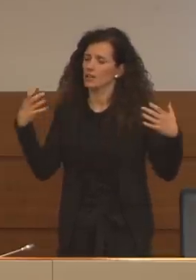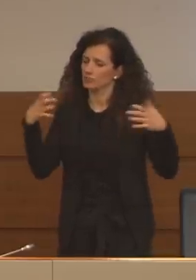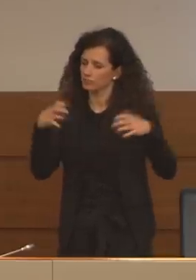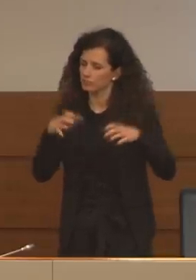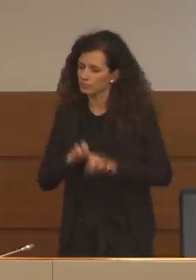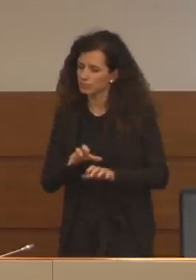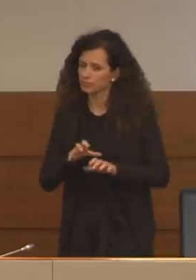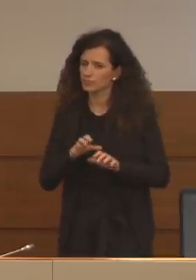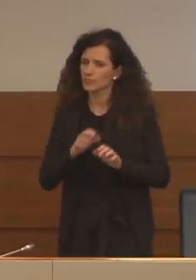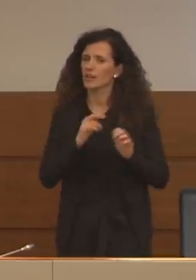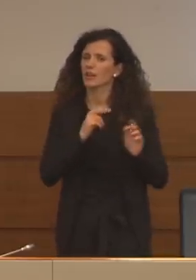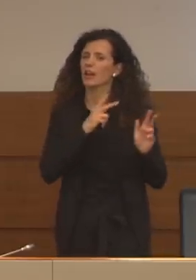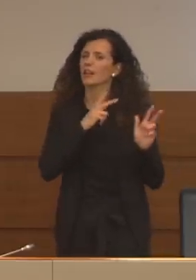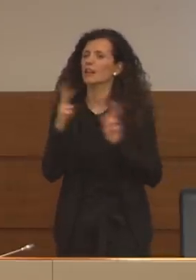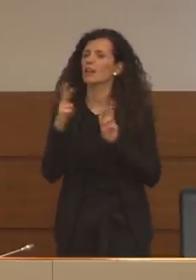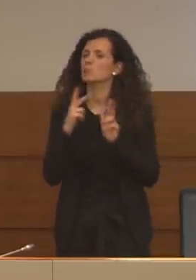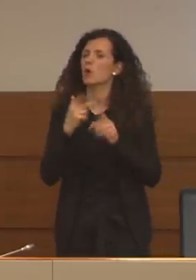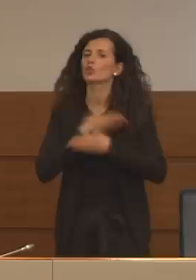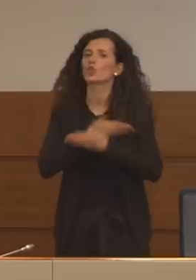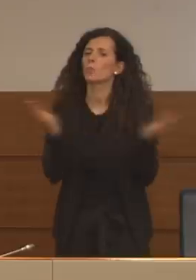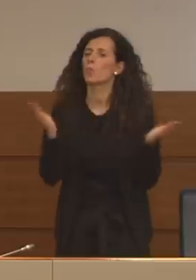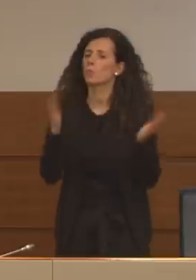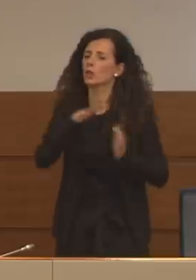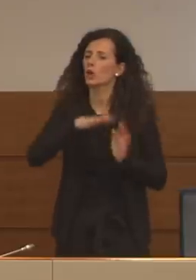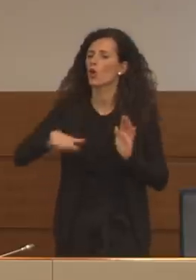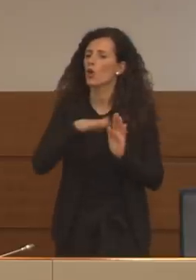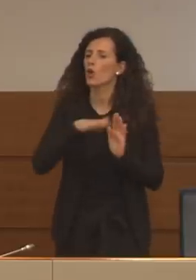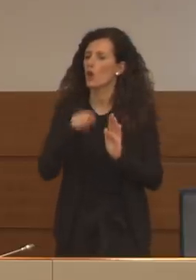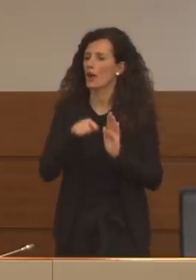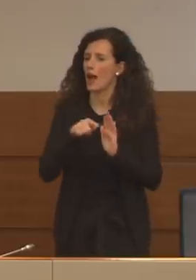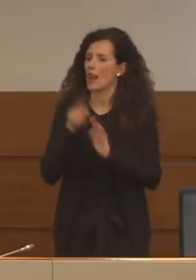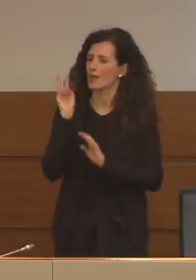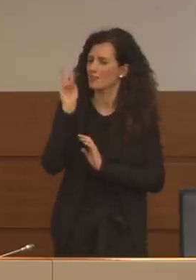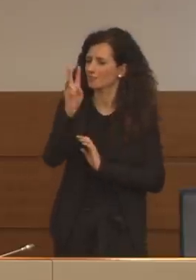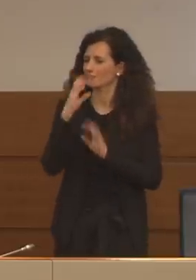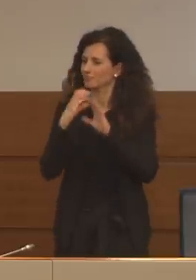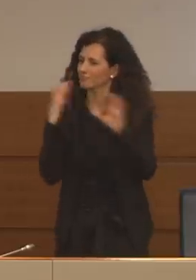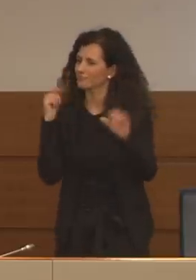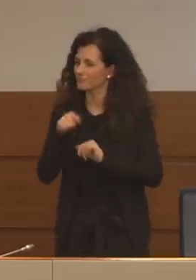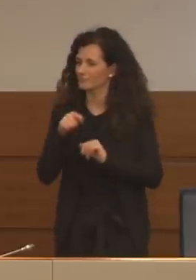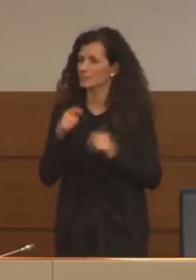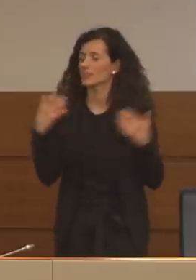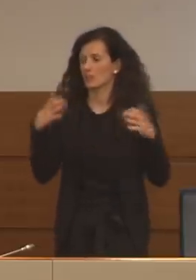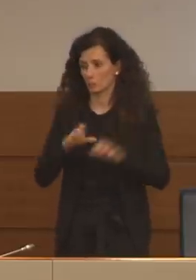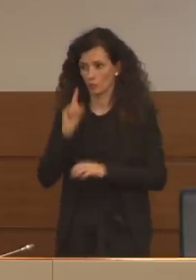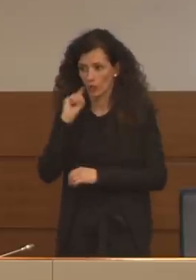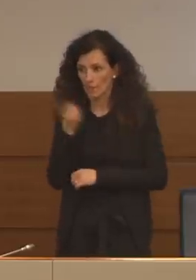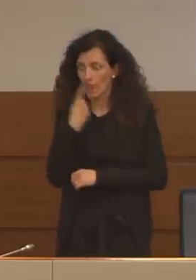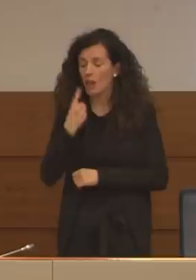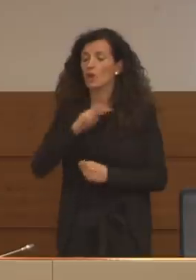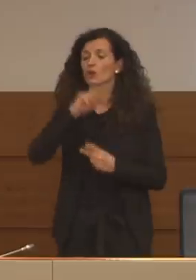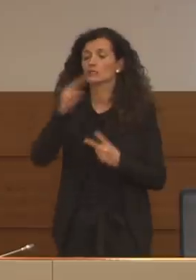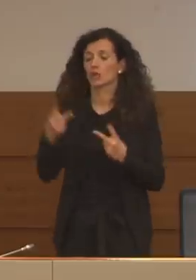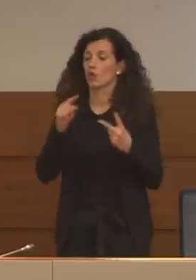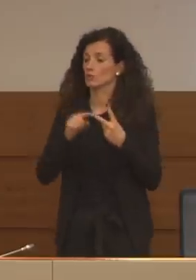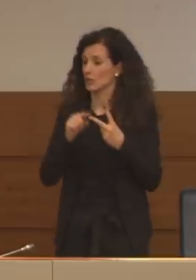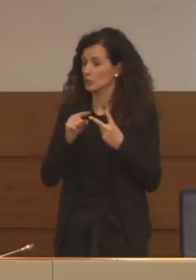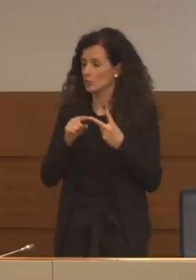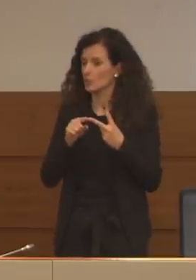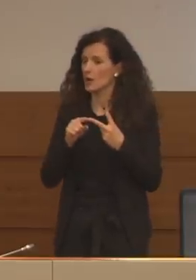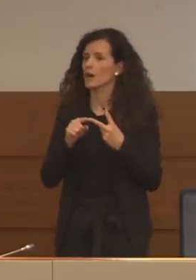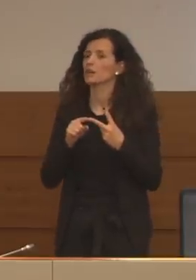trasporto pubblico locale e poi la seconda domanda se come mezzi di